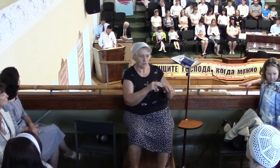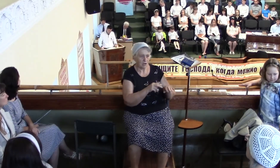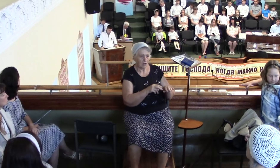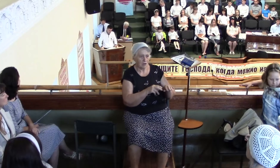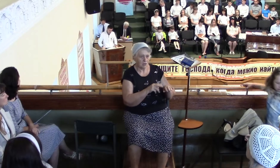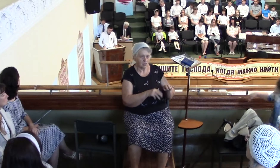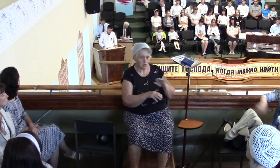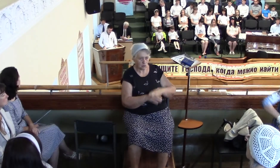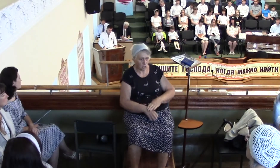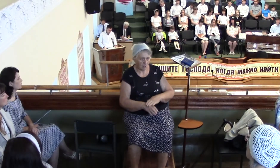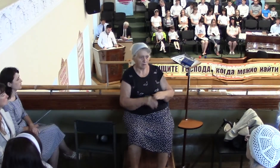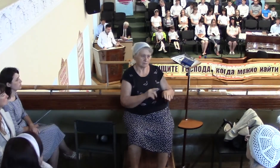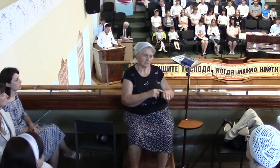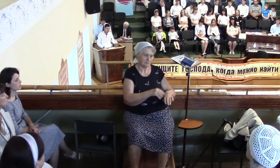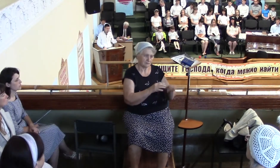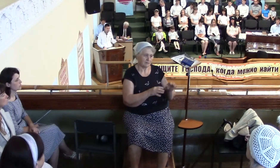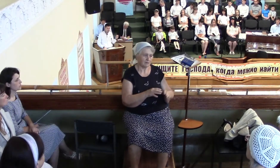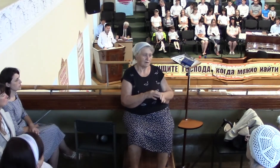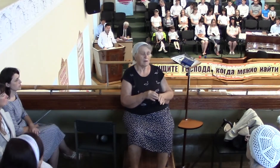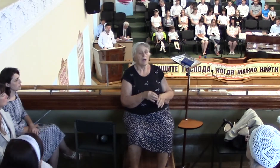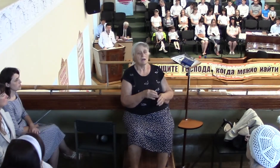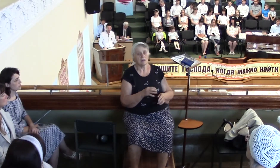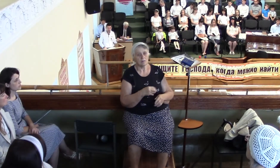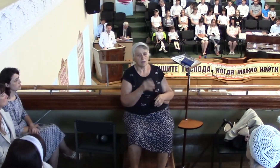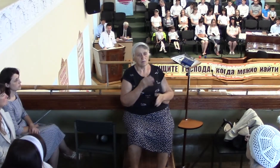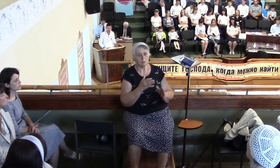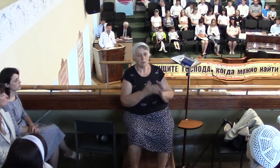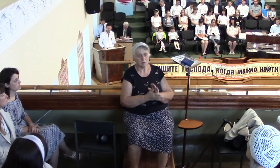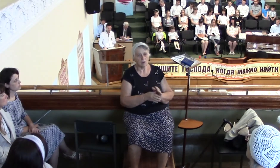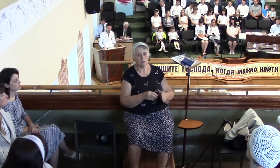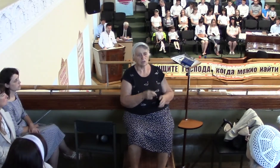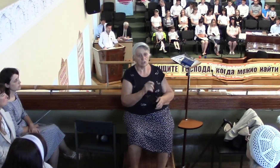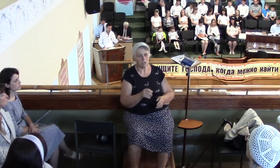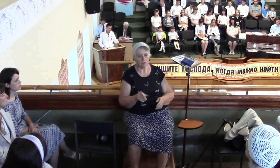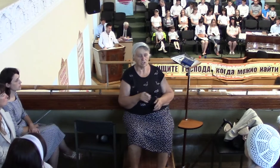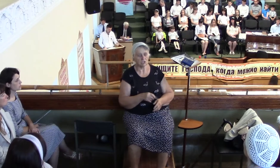ли присутствующий здесь осознает, что настолько ценна человеческая душа?